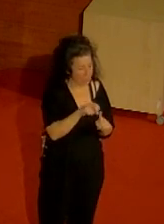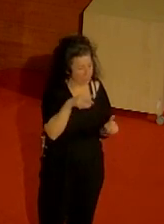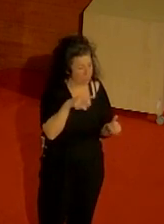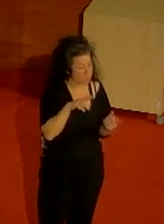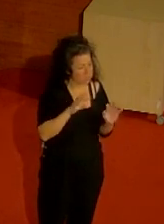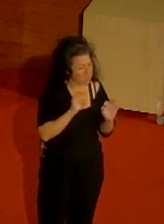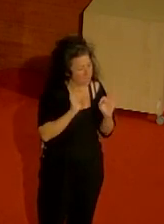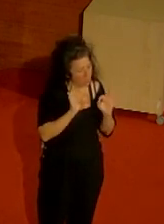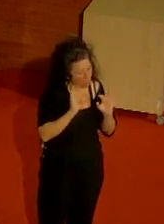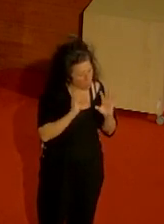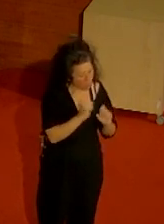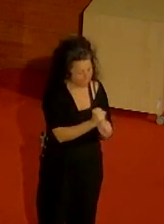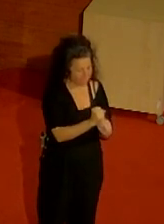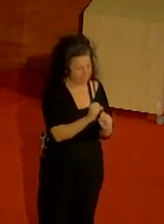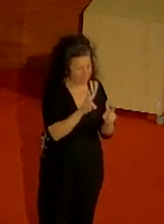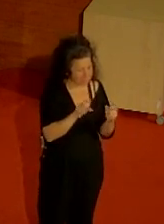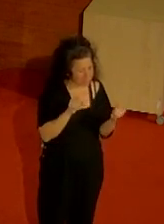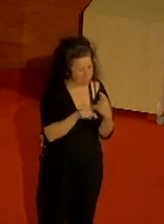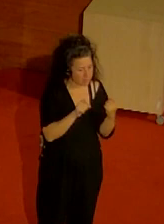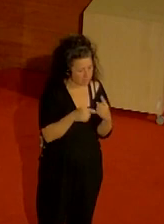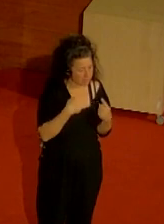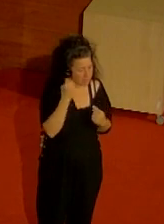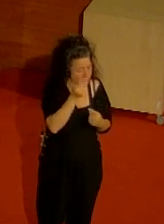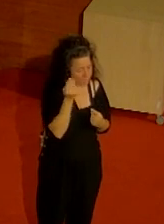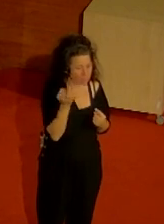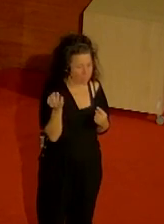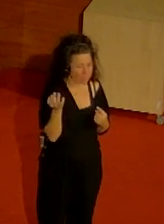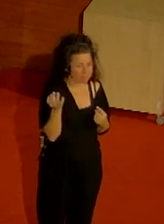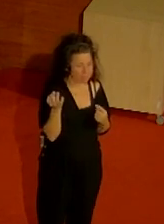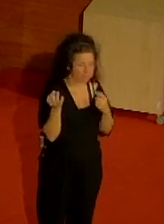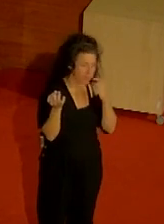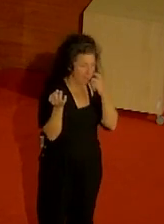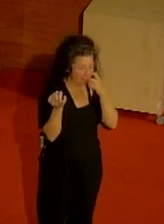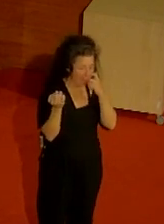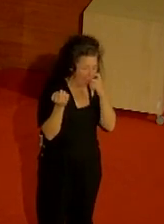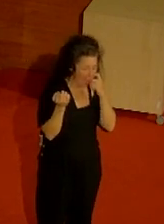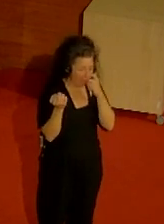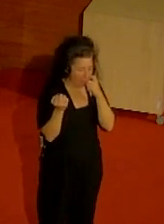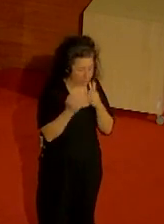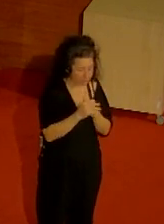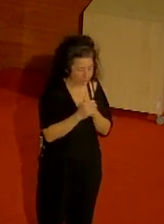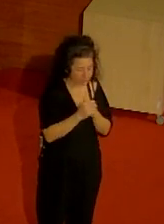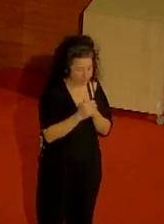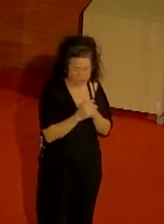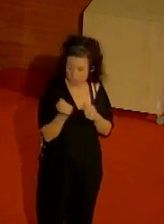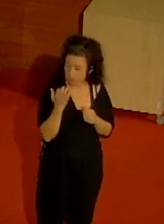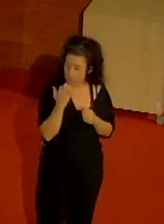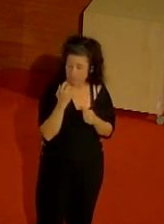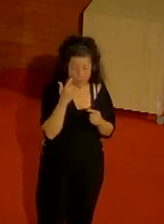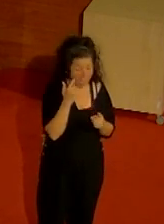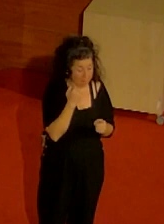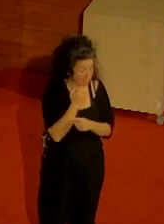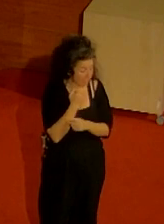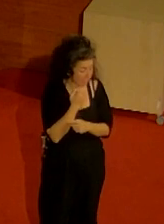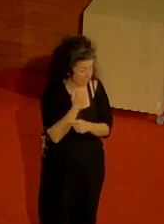migraciones y yo creo que esto es en, Esto es en Almería, aquel verano que os dije antes.